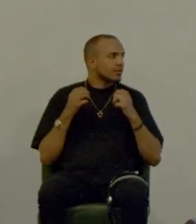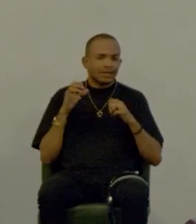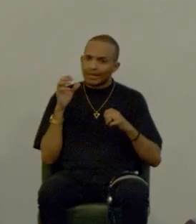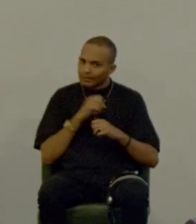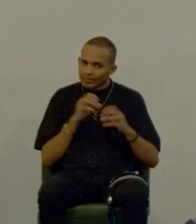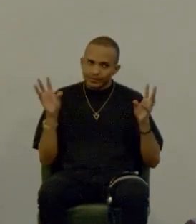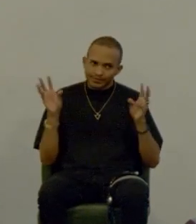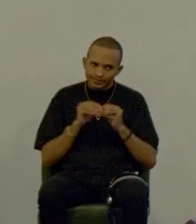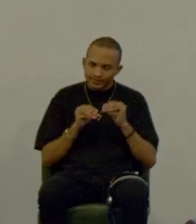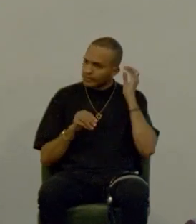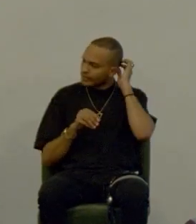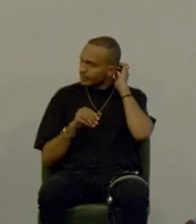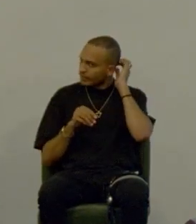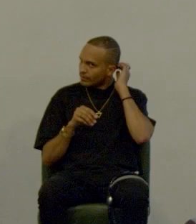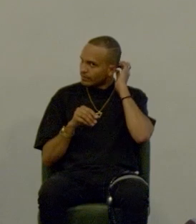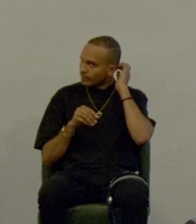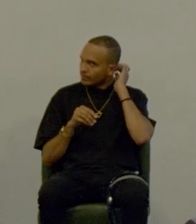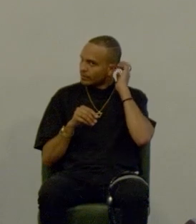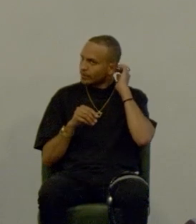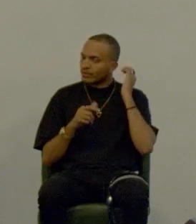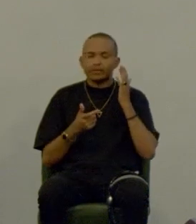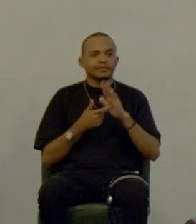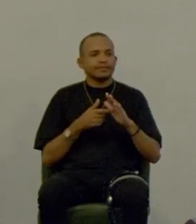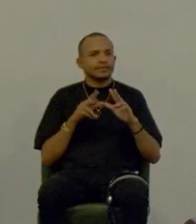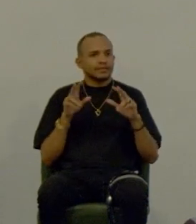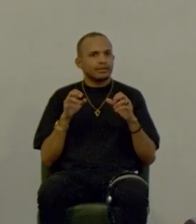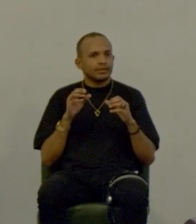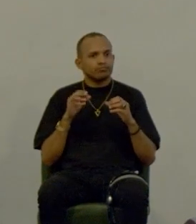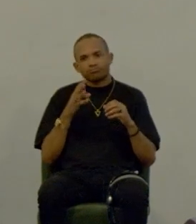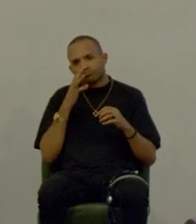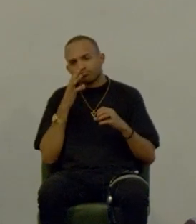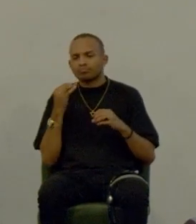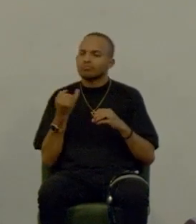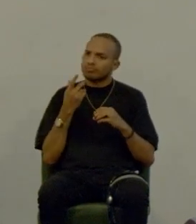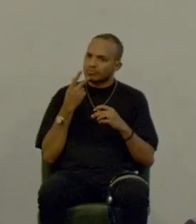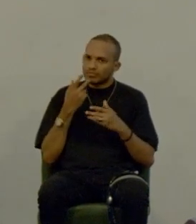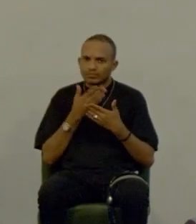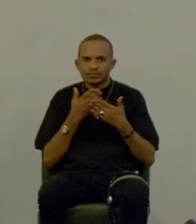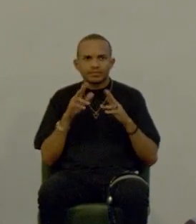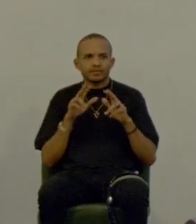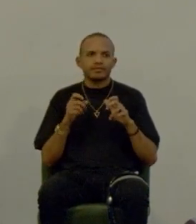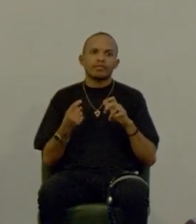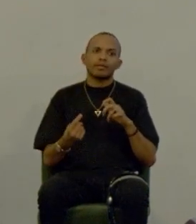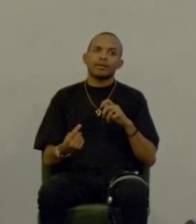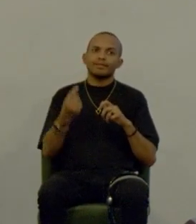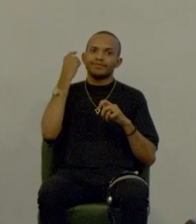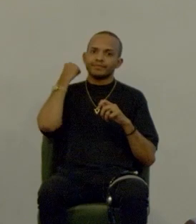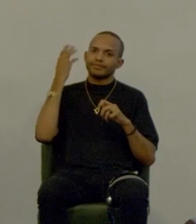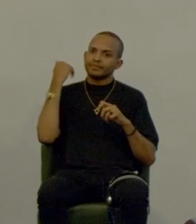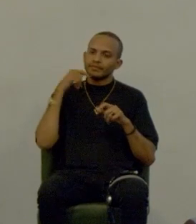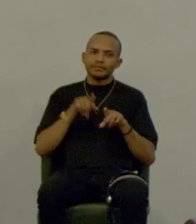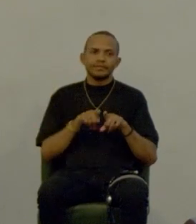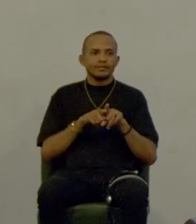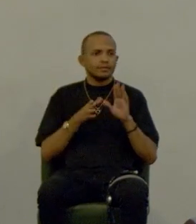é rapidamente uma pequena apresentação. Eu queria falar um pouco sobre algumas coisas que eu acho que são interessantes sobre esse passado da Amazônia e